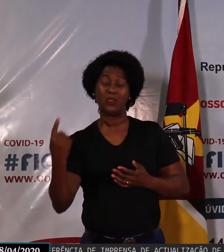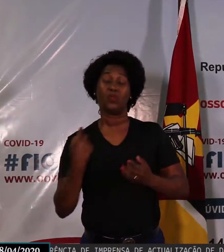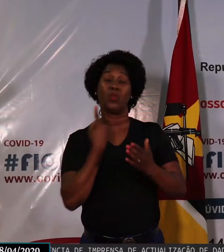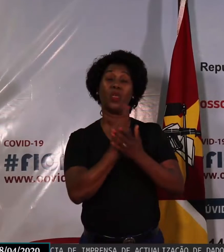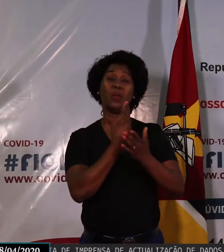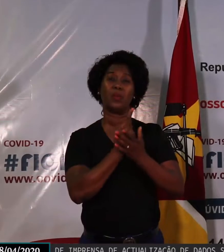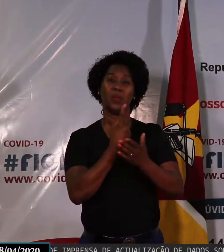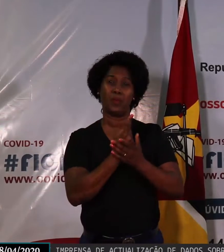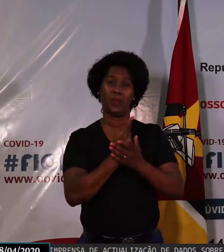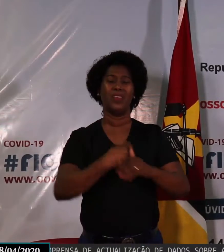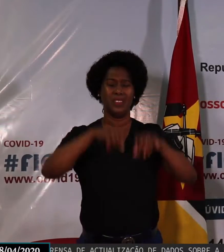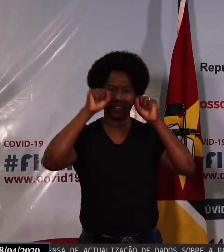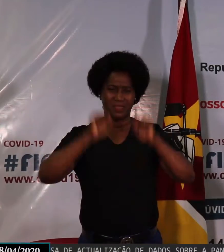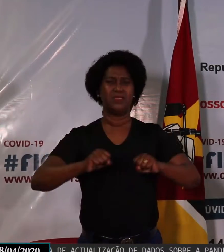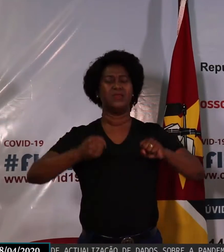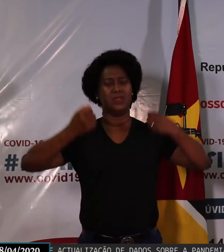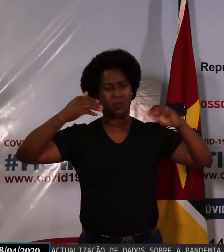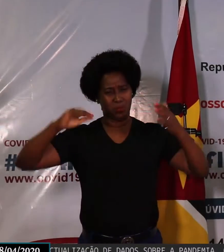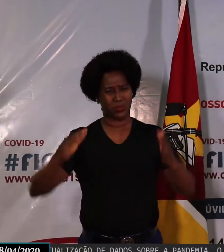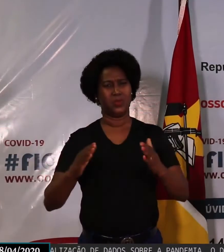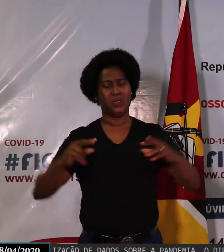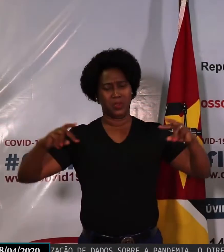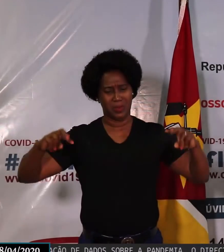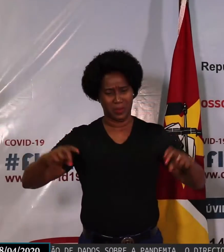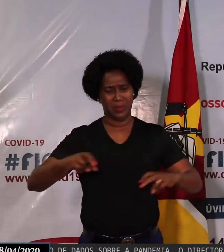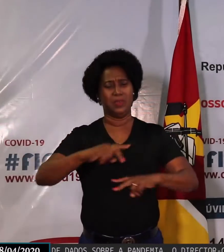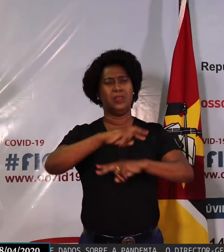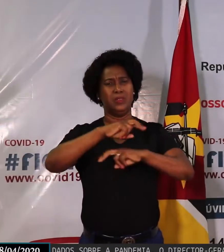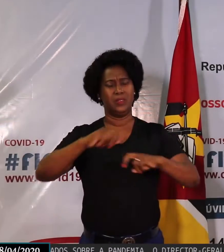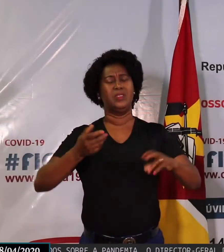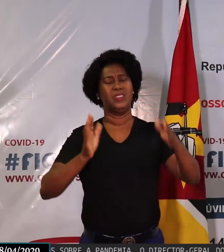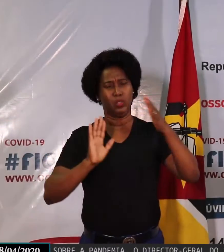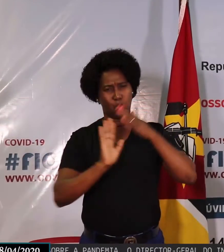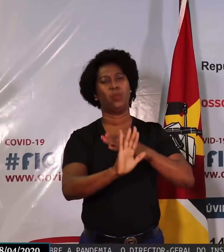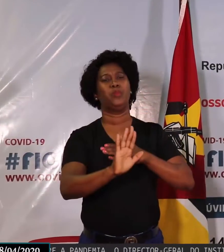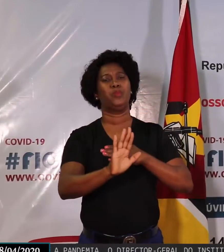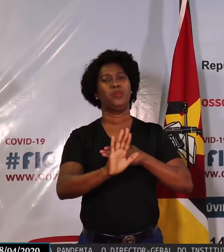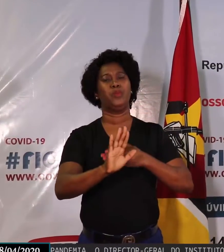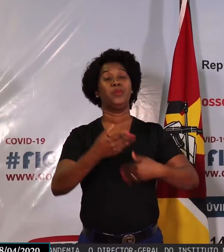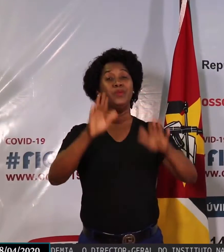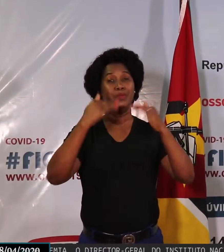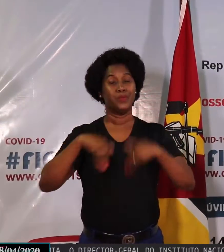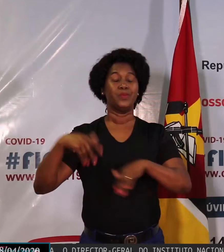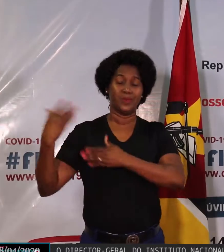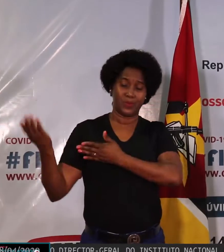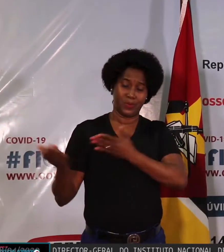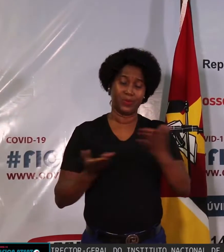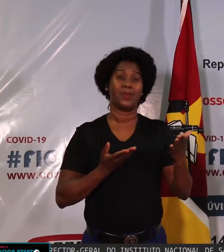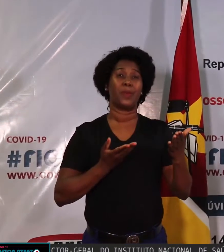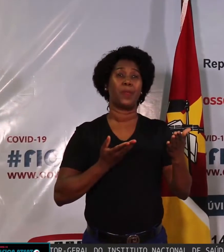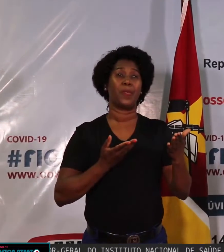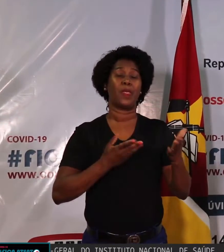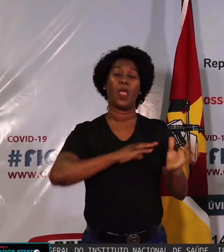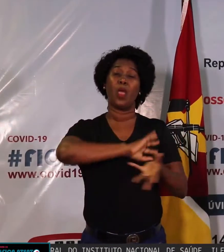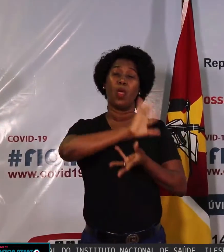reduzir drasticamente a circulação. Igualmente, convidamos a todos